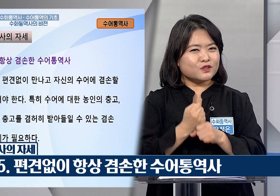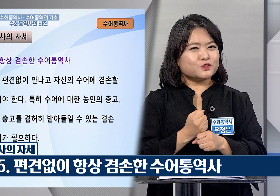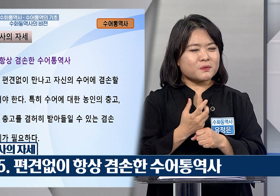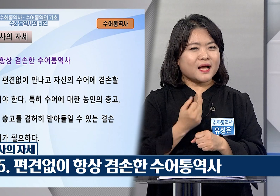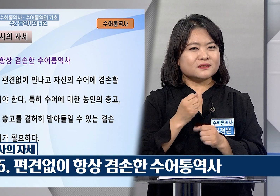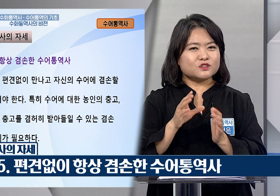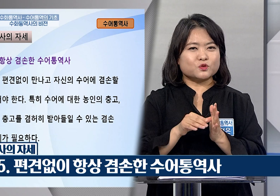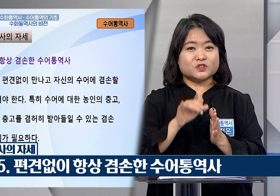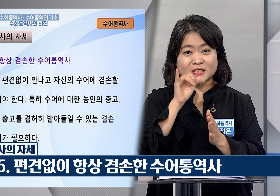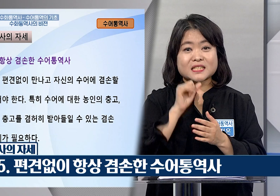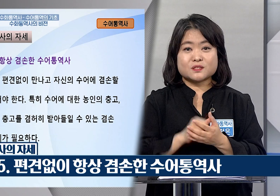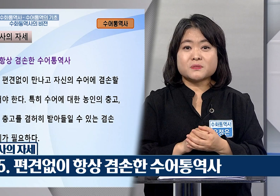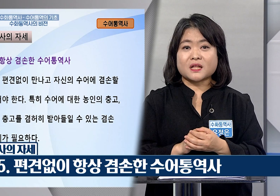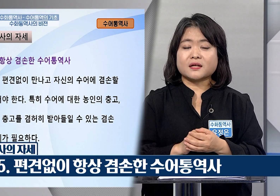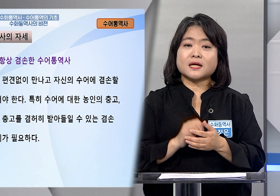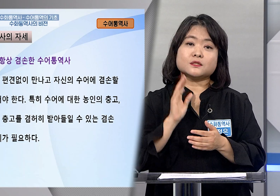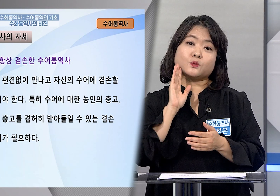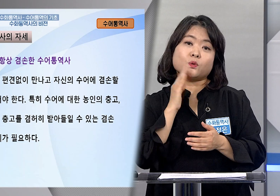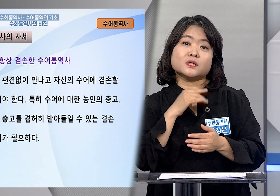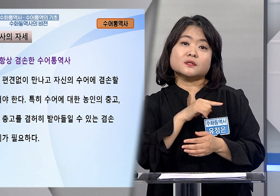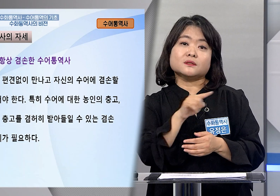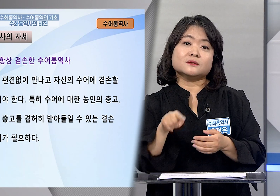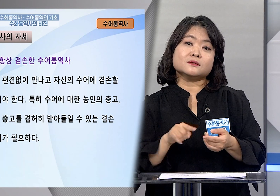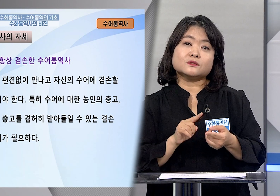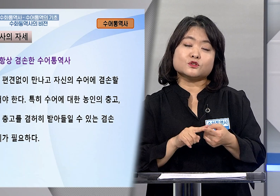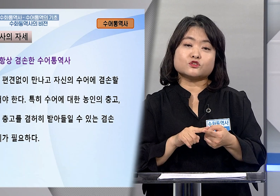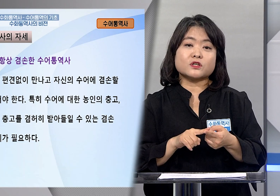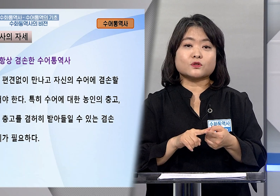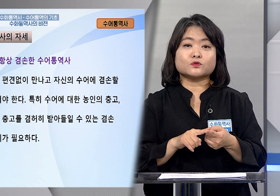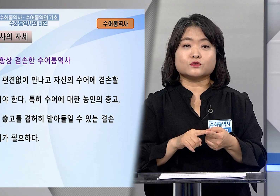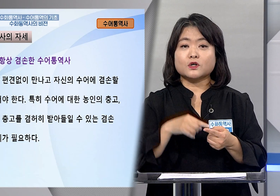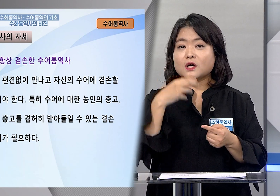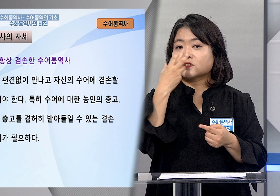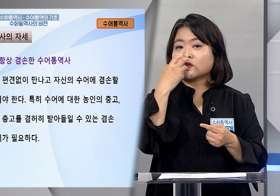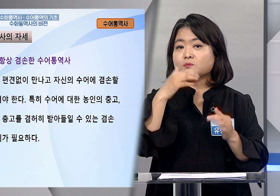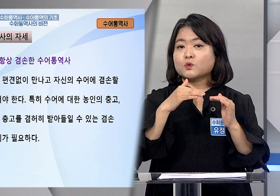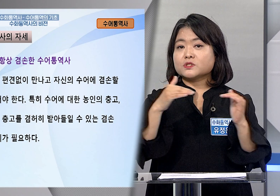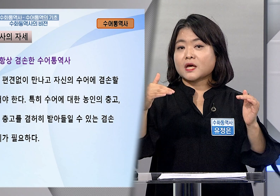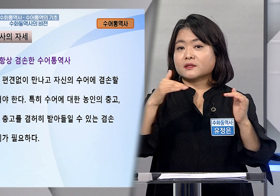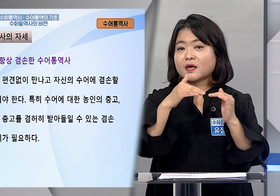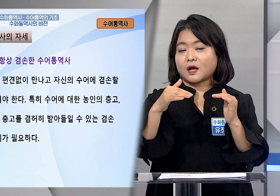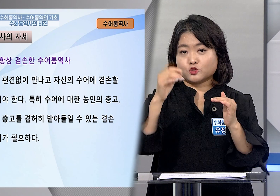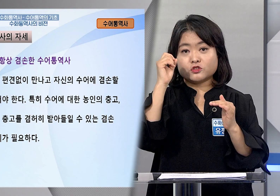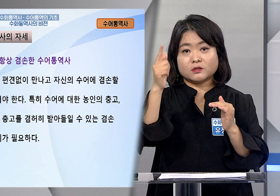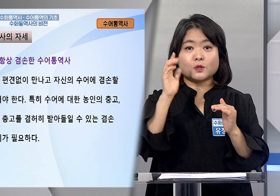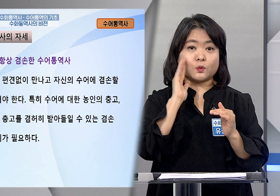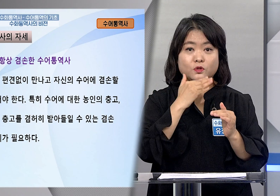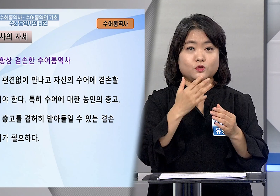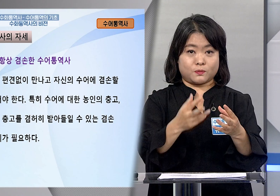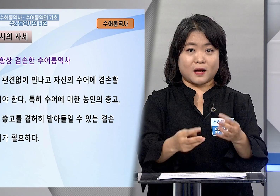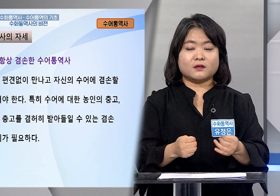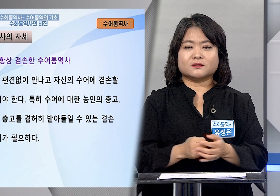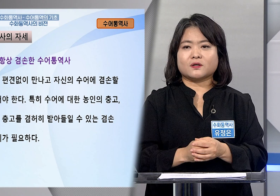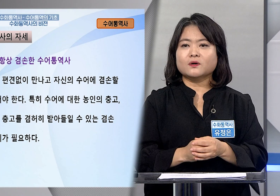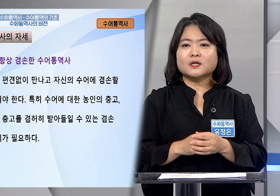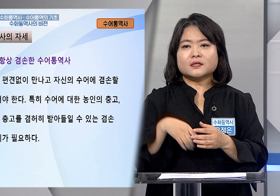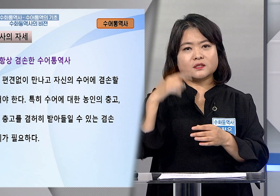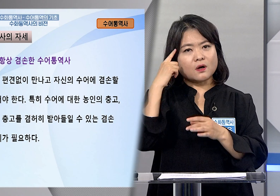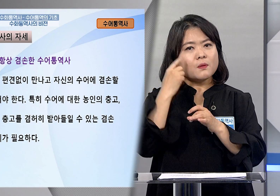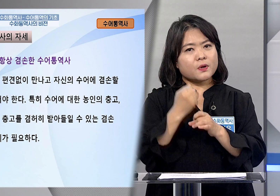좀 가지는 경우들이 있습니다. 사실 농인들 중에서도 청인 못지않게 아주 뛰어난 농인들도 많거든요. 그래서